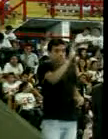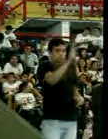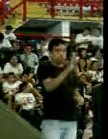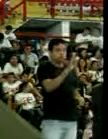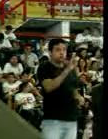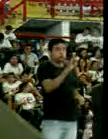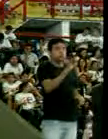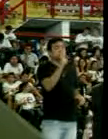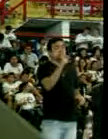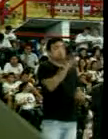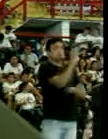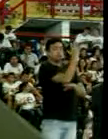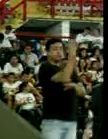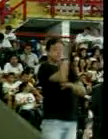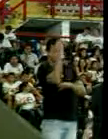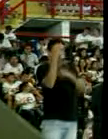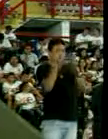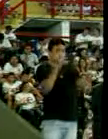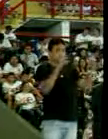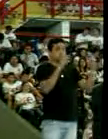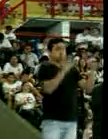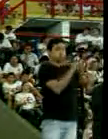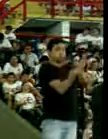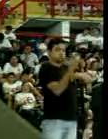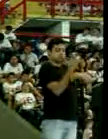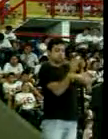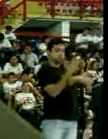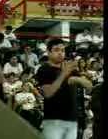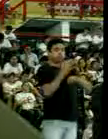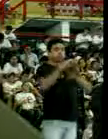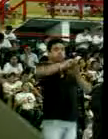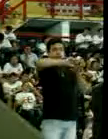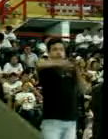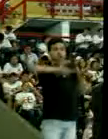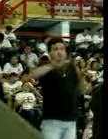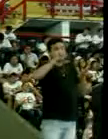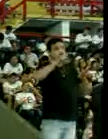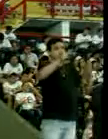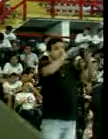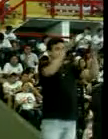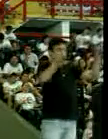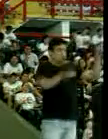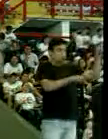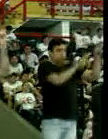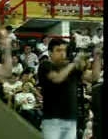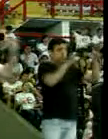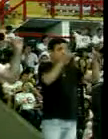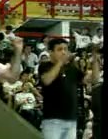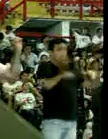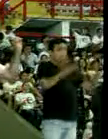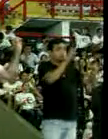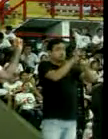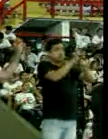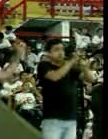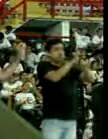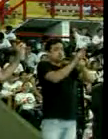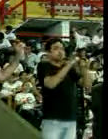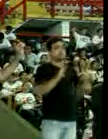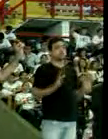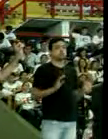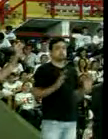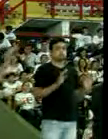36% das florestas, das vegetações brasileiras, são áreas de